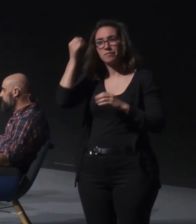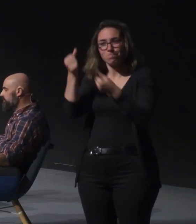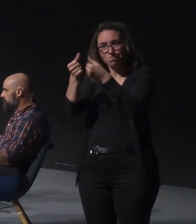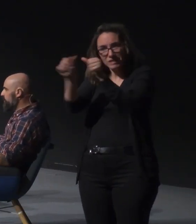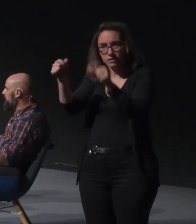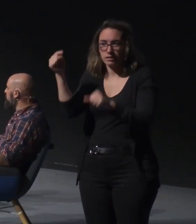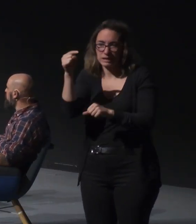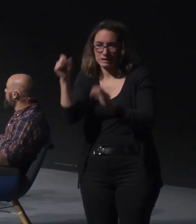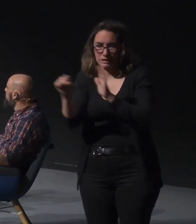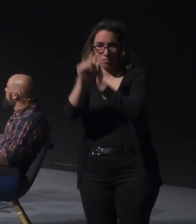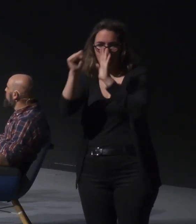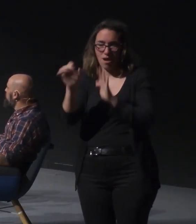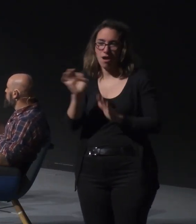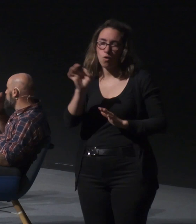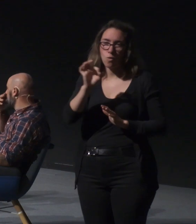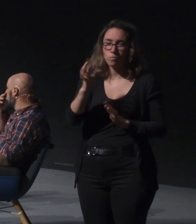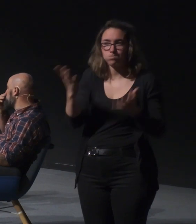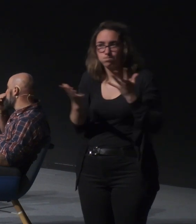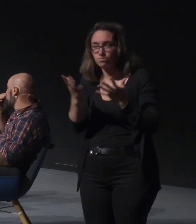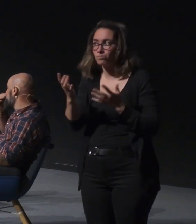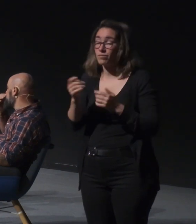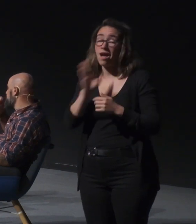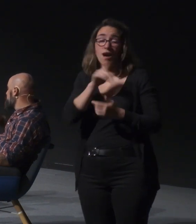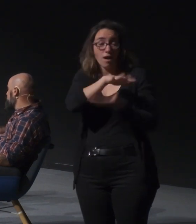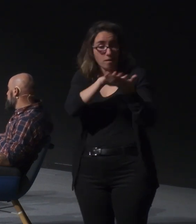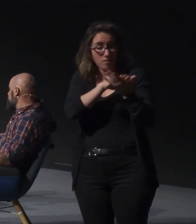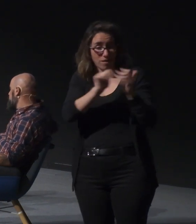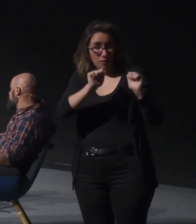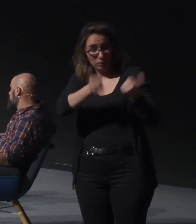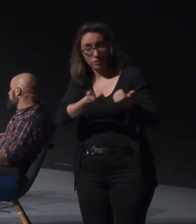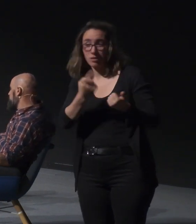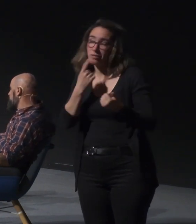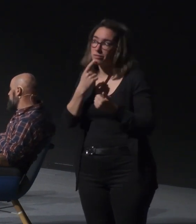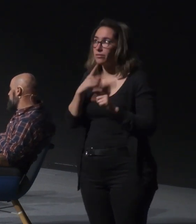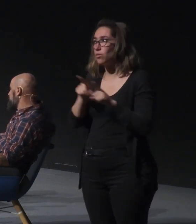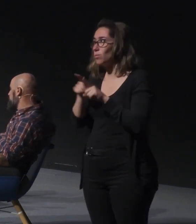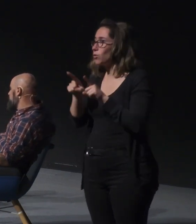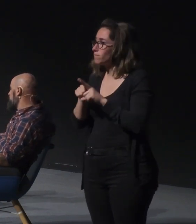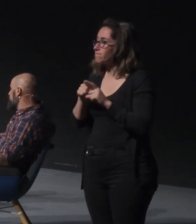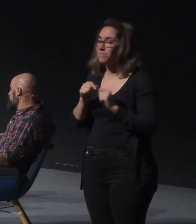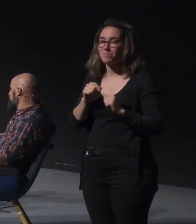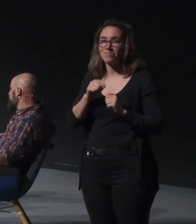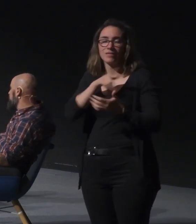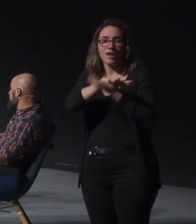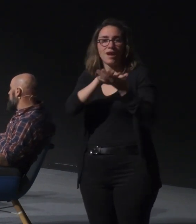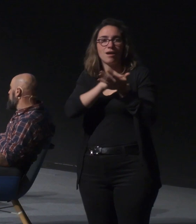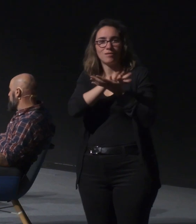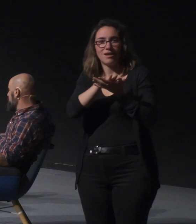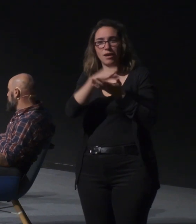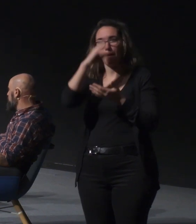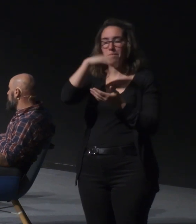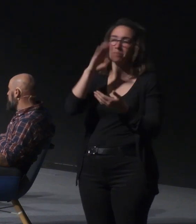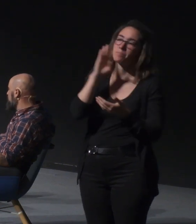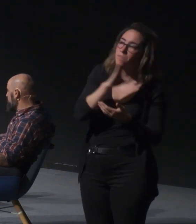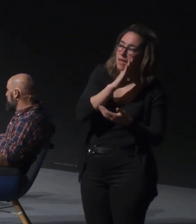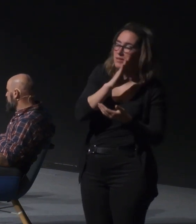o miedo o lo que decías al principio de la charla, ¿no? Quizá lo de cuando hablabas de los padres y madres, los oitas y